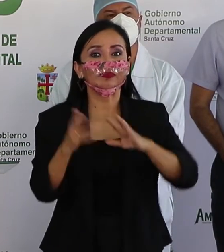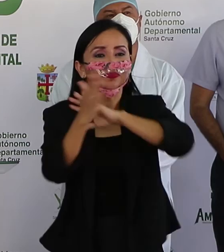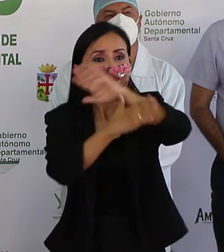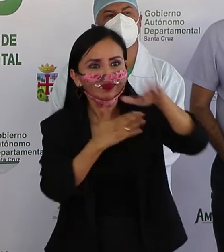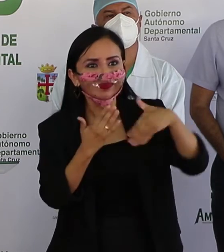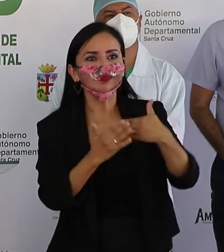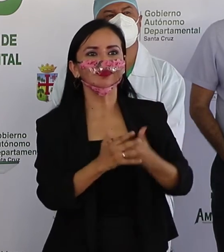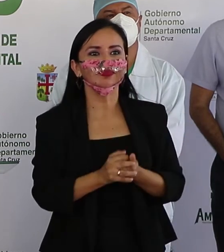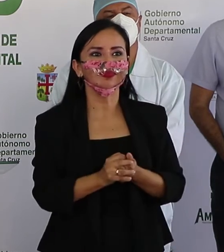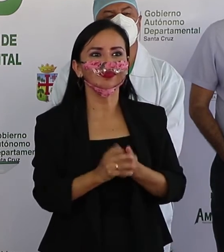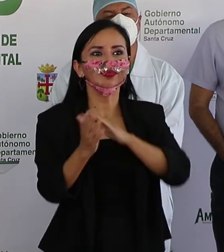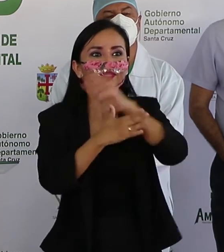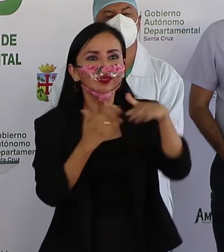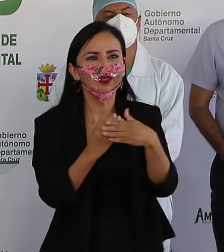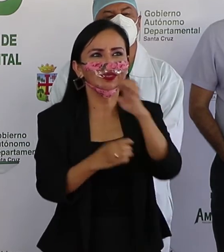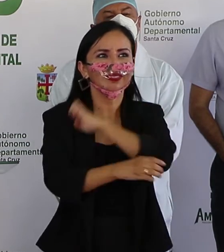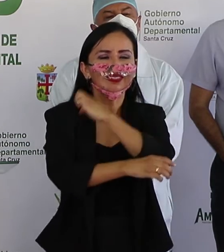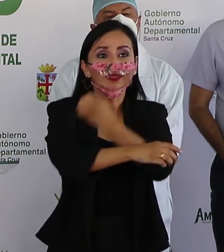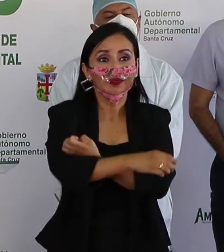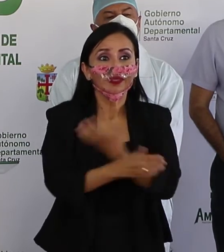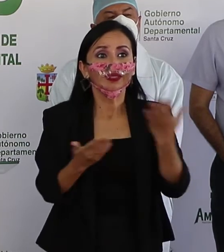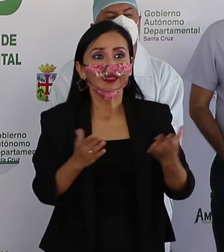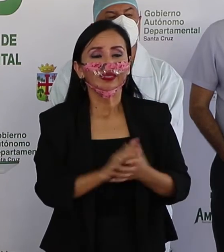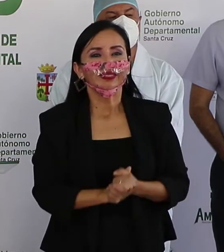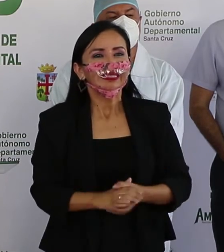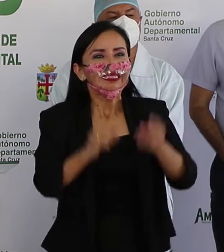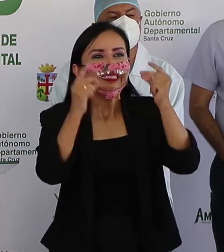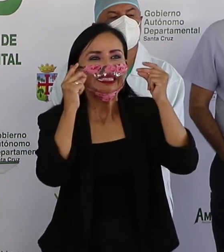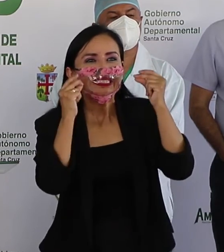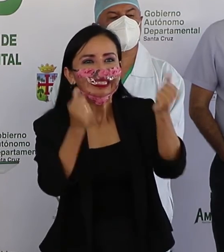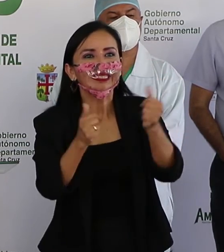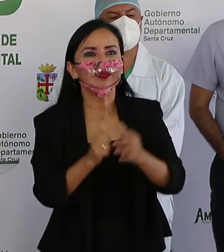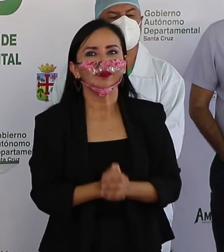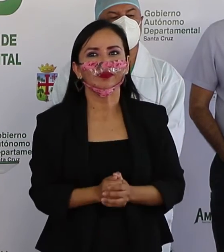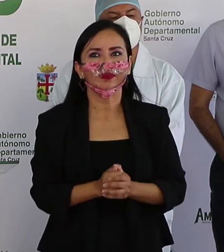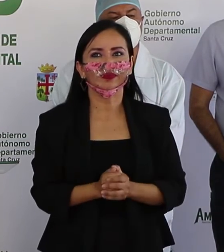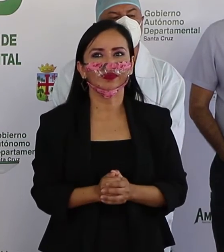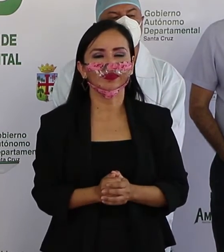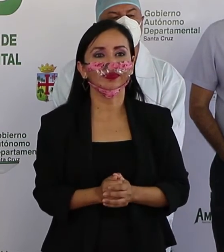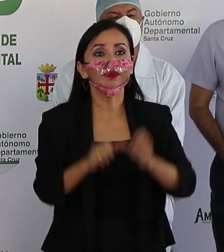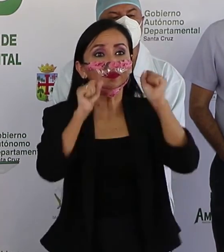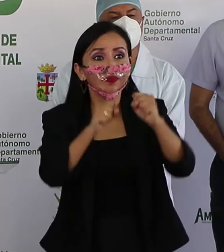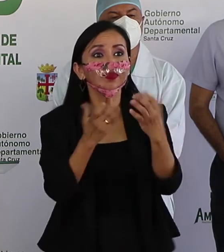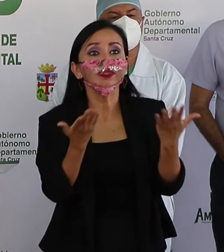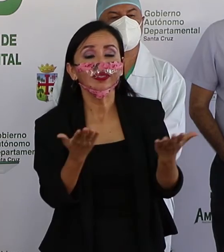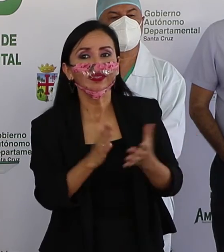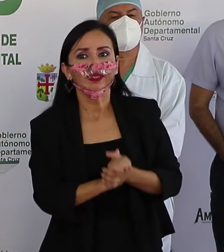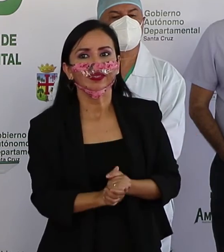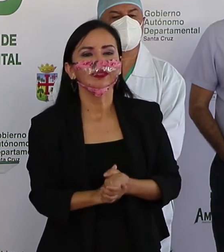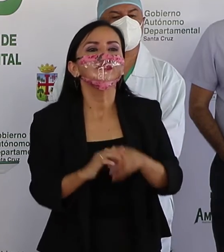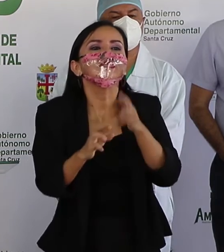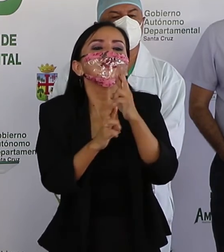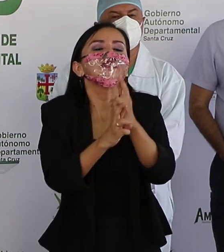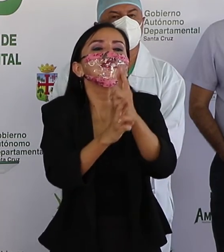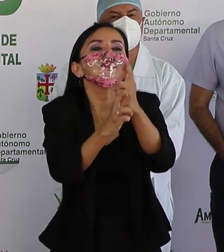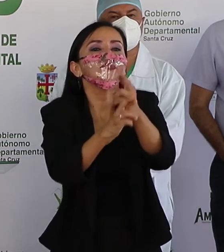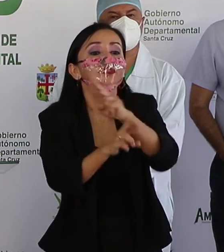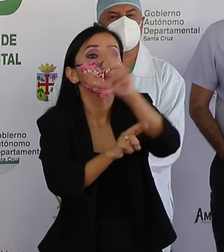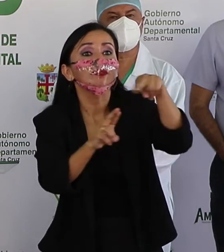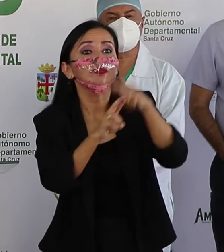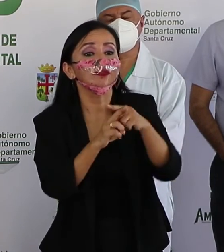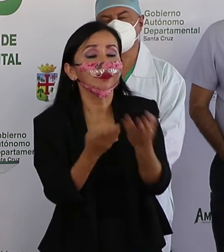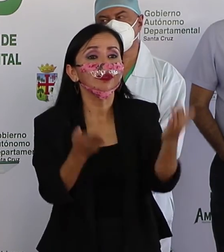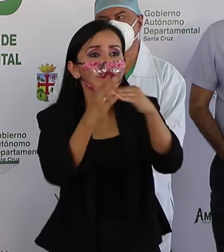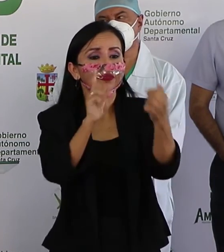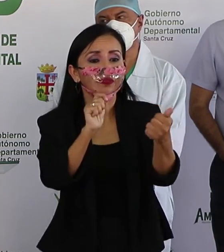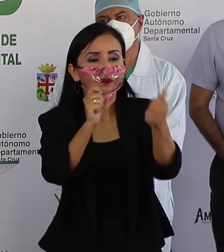que pongamos todas las ganas para que rápidamente podamos entrar a una normalidad adecuada, que